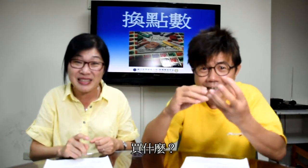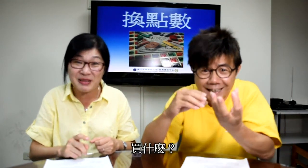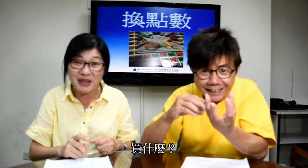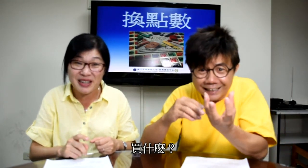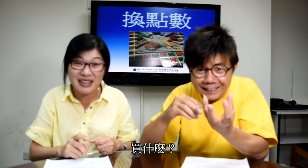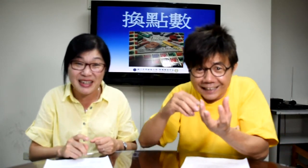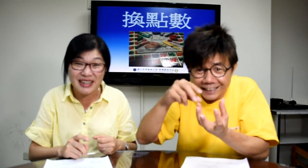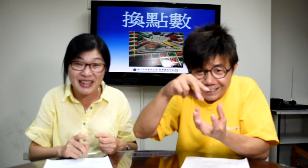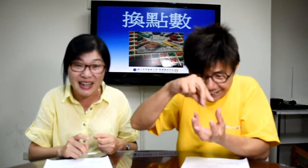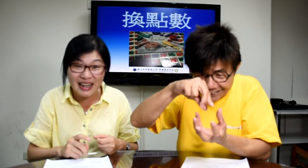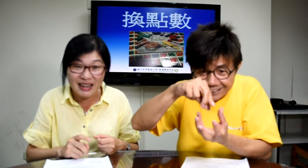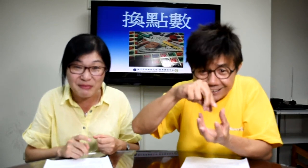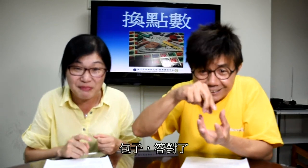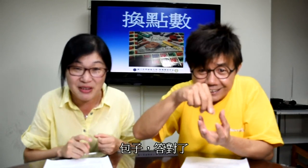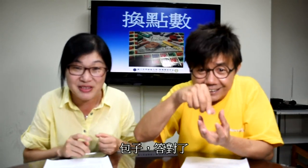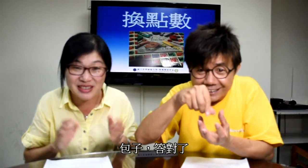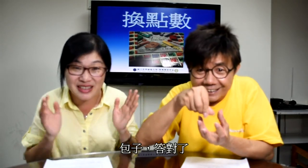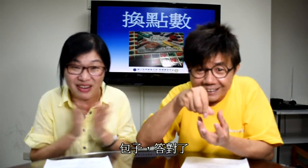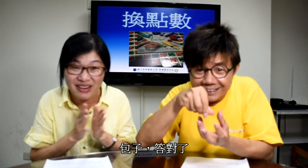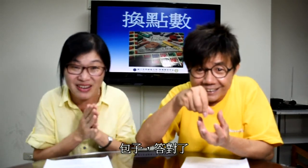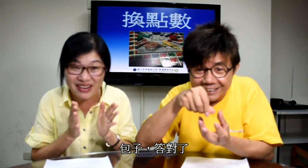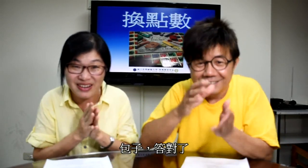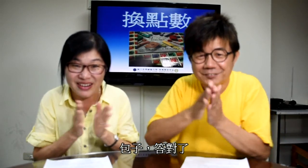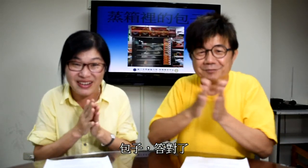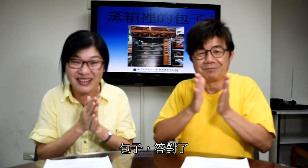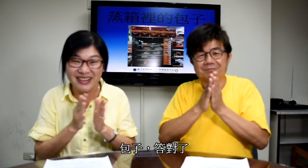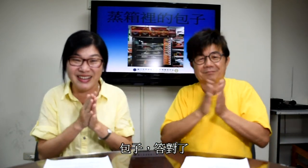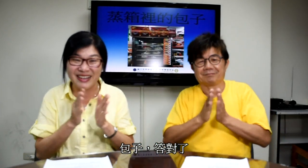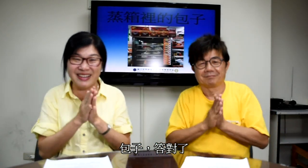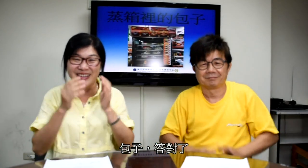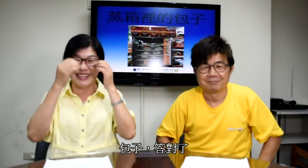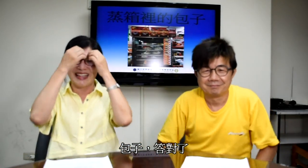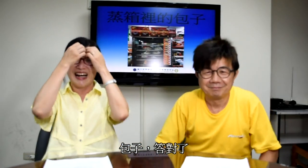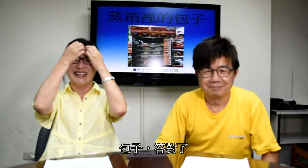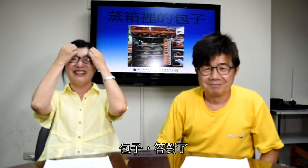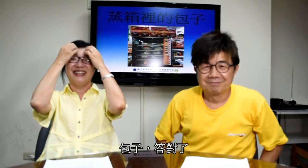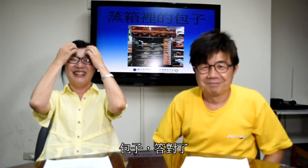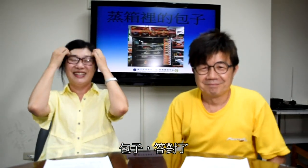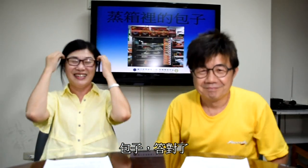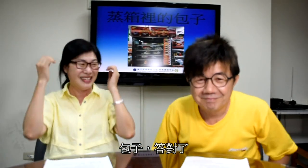么？包子哦，答对了。